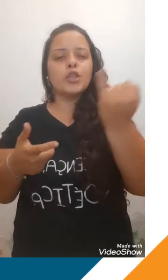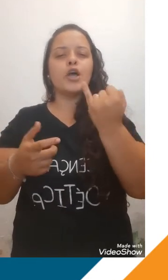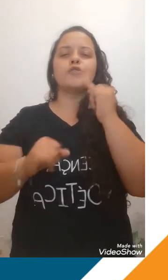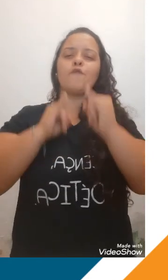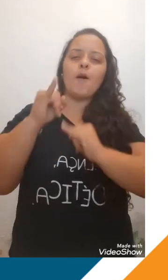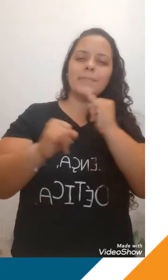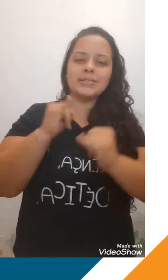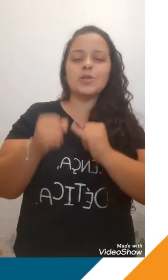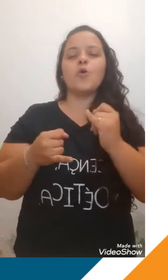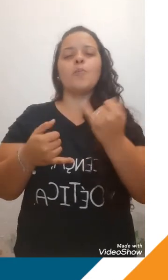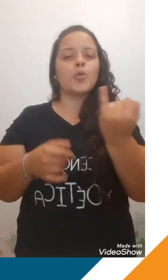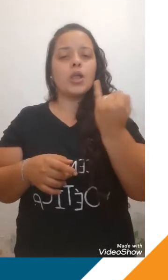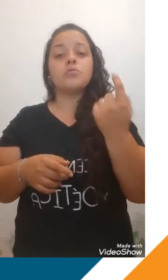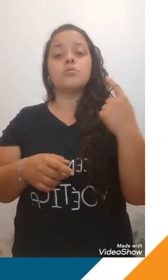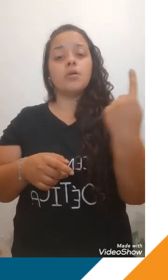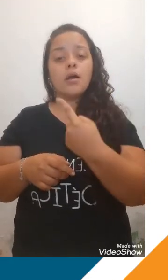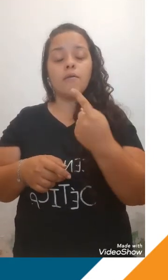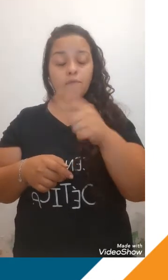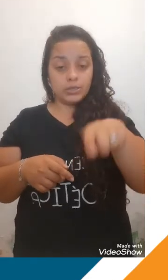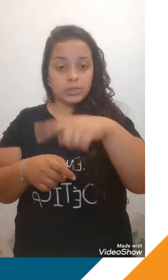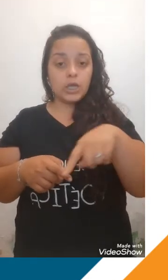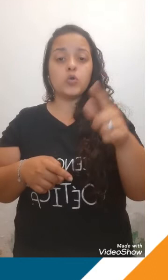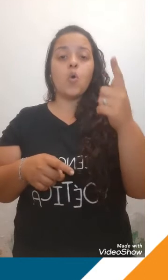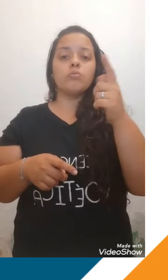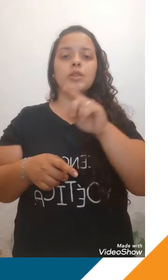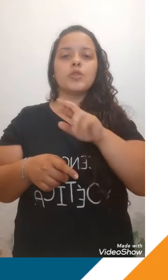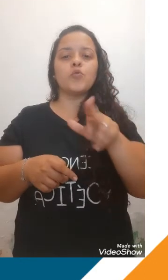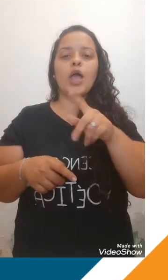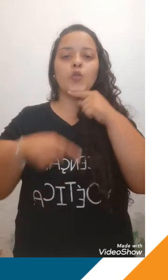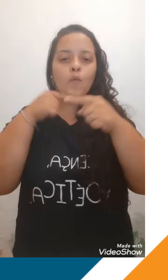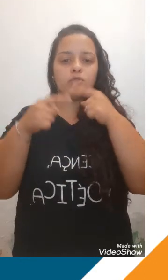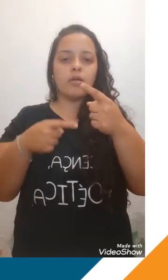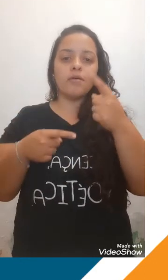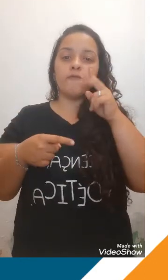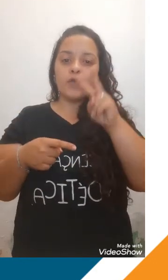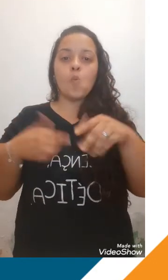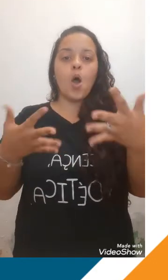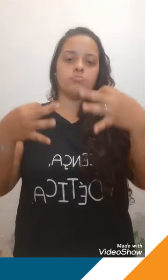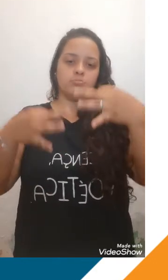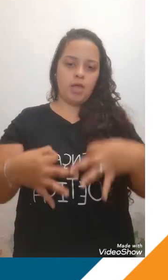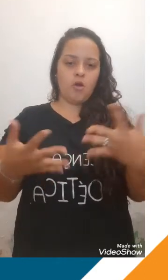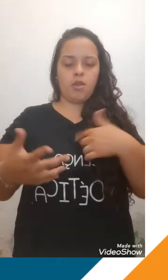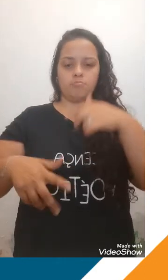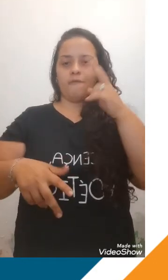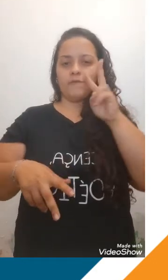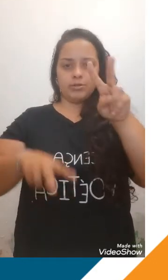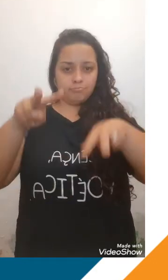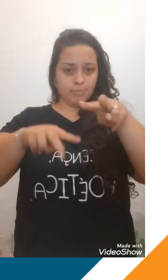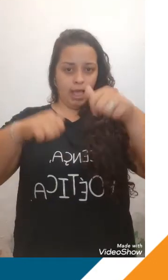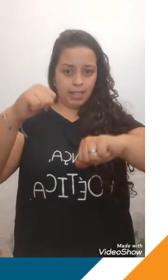informações importantes para que você não tenha dúvida em qual é a alternativa correta. Então vamos fazer a análise dessa